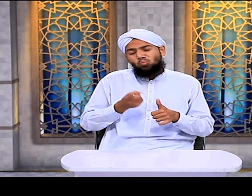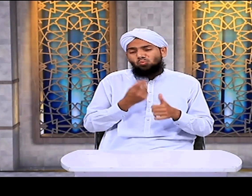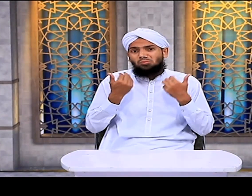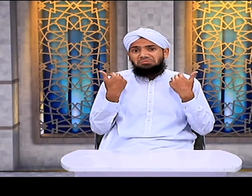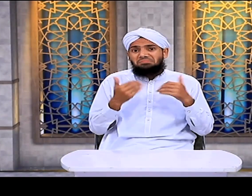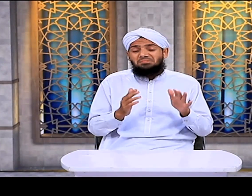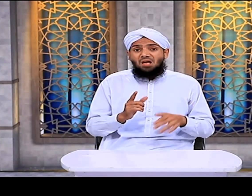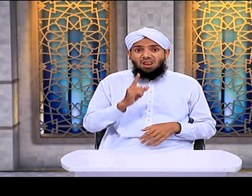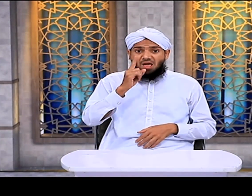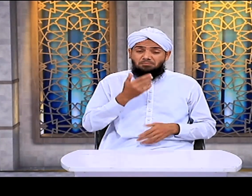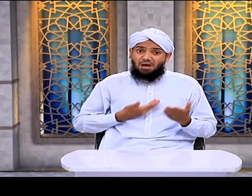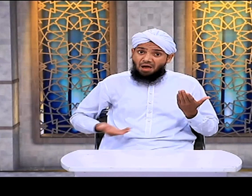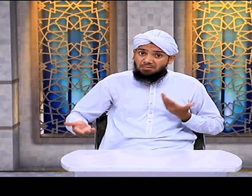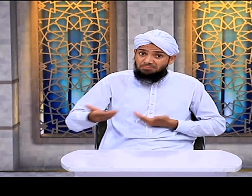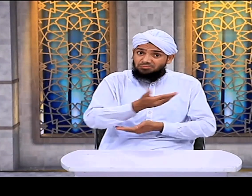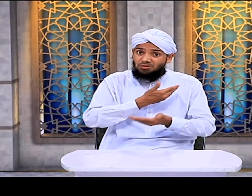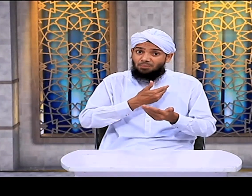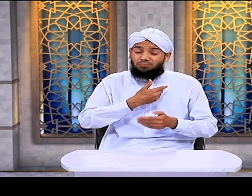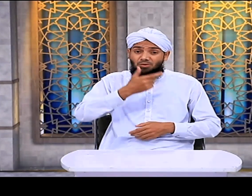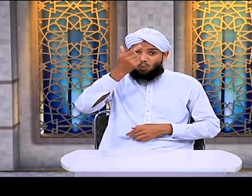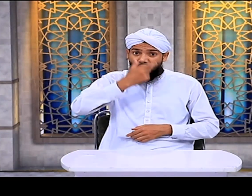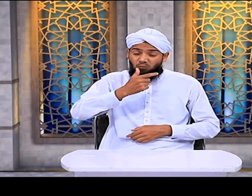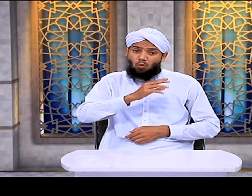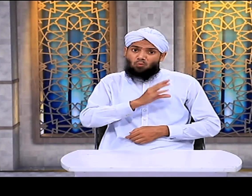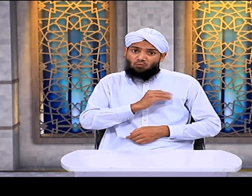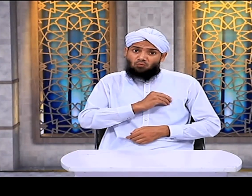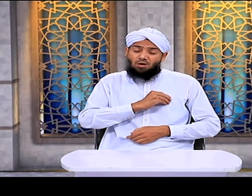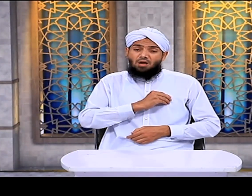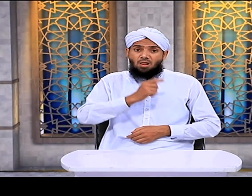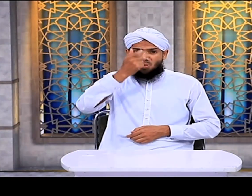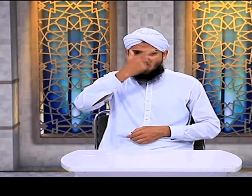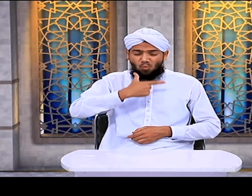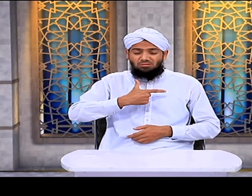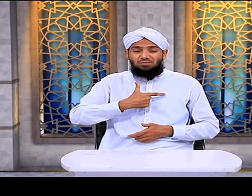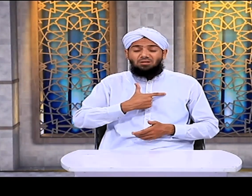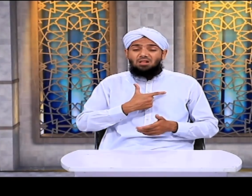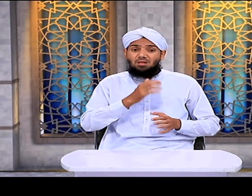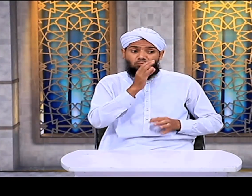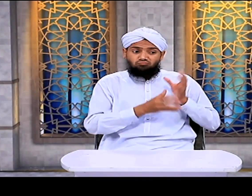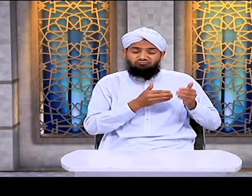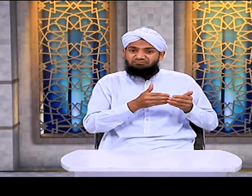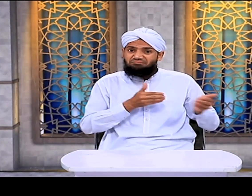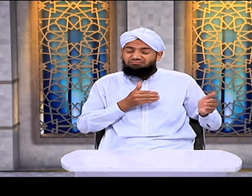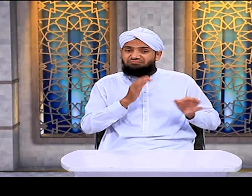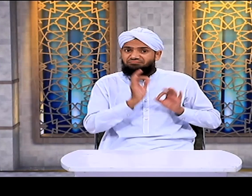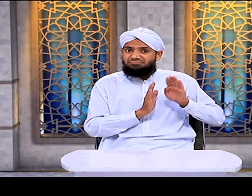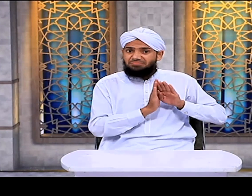اللہ پاک ہمیں خوف خدا سے رونا نصیب فرمائے اور جہنم سے چھٹکارا عطا فرمائے، آمین،